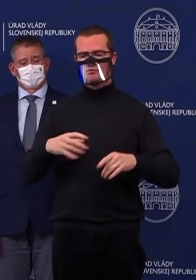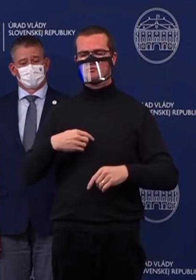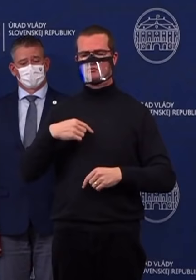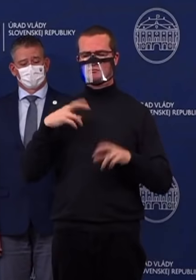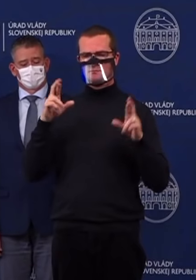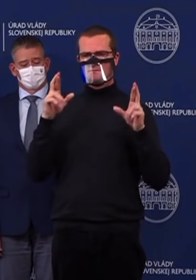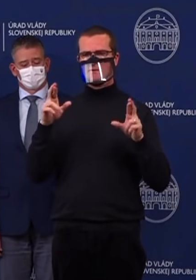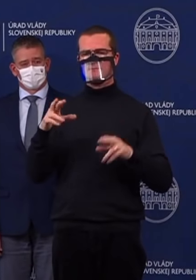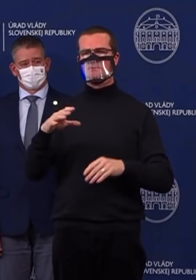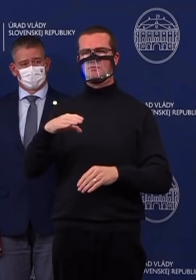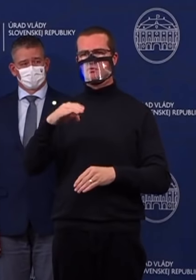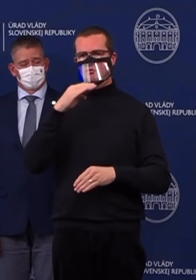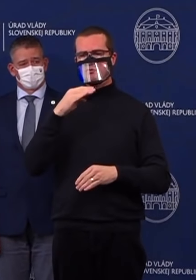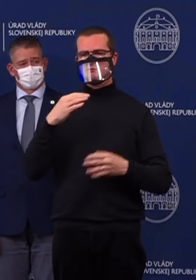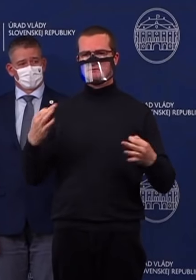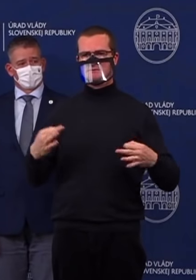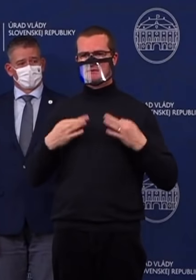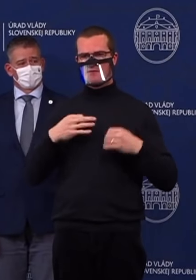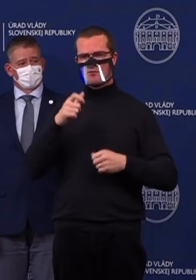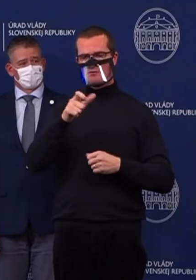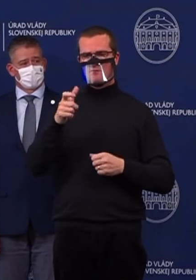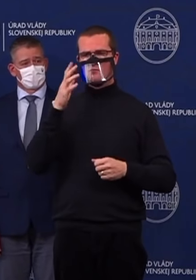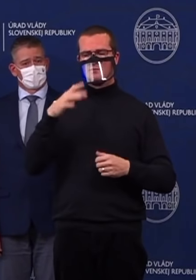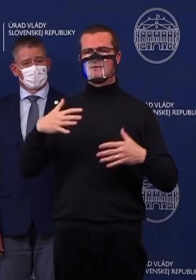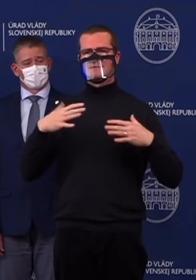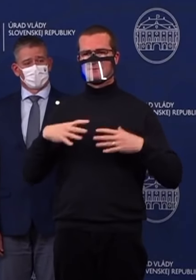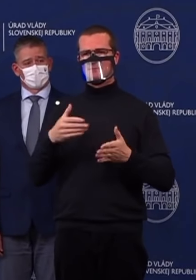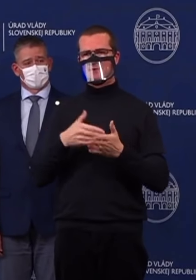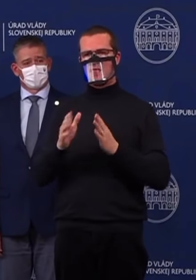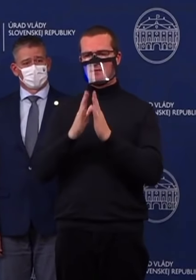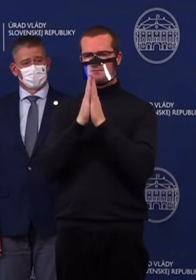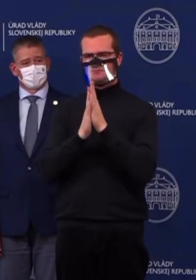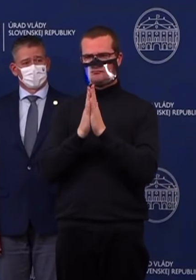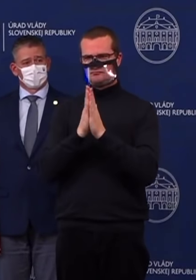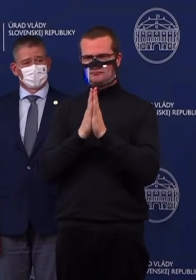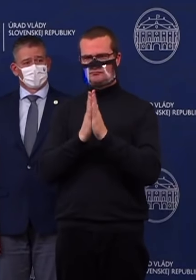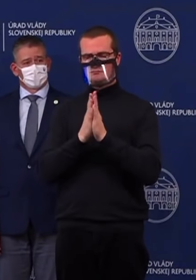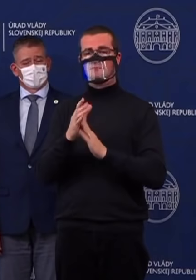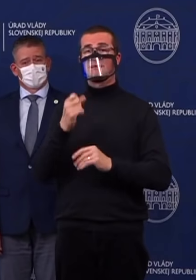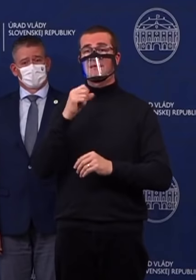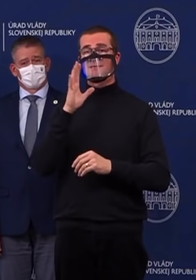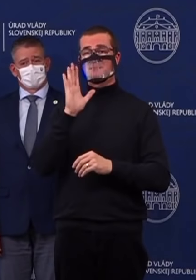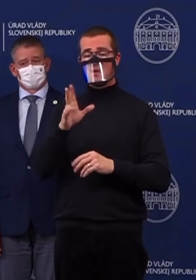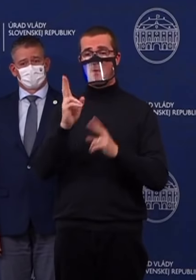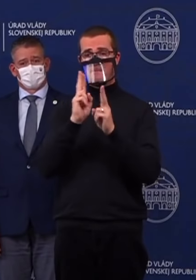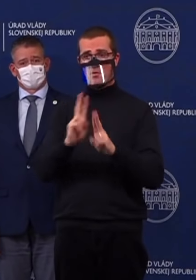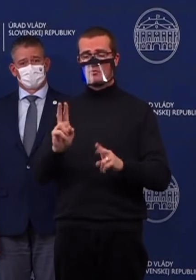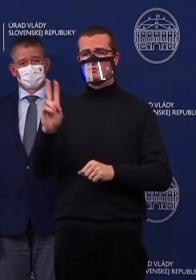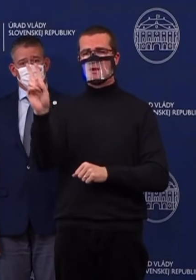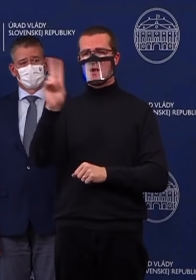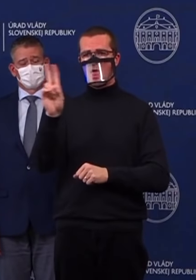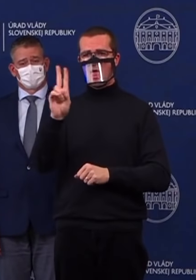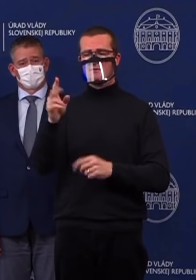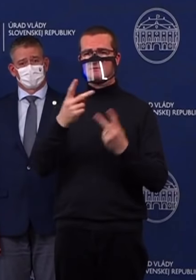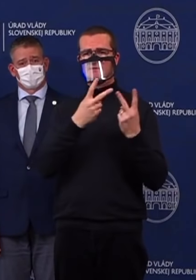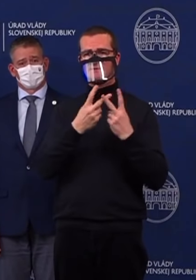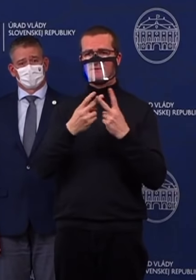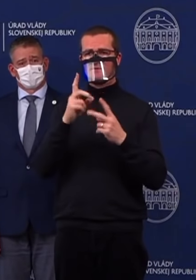budeme mať aj dostatok zdravotníkov. Týmto ich chcem ďalej poprosiť, aby pokiaľ majú kapacity, aby sa hlásili na